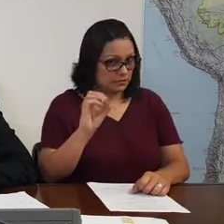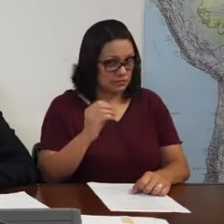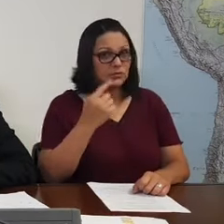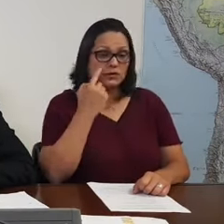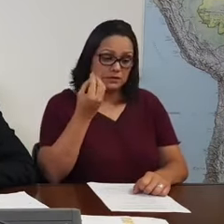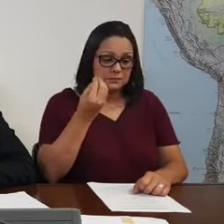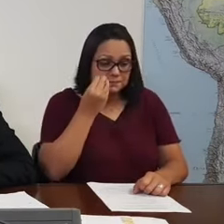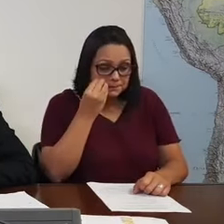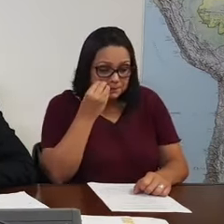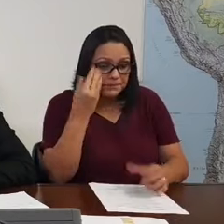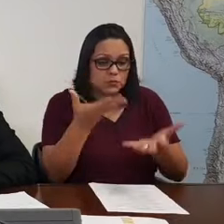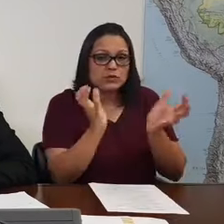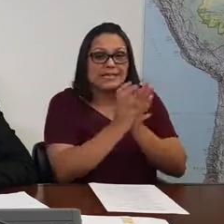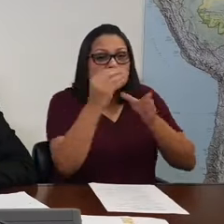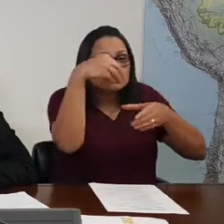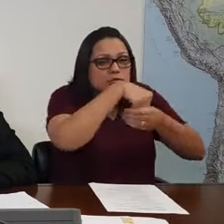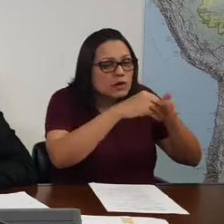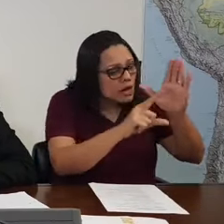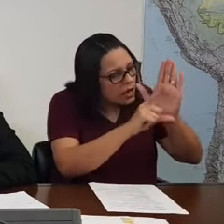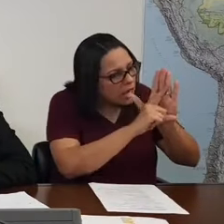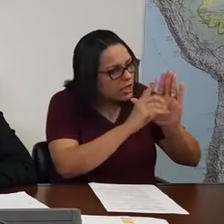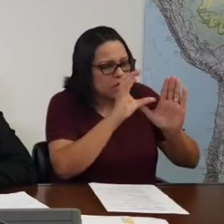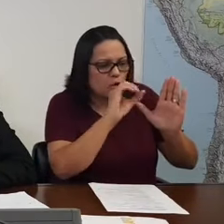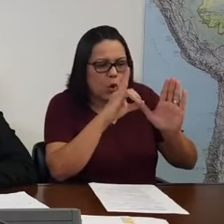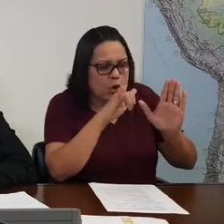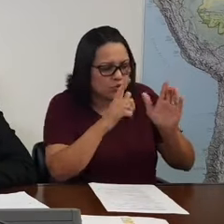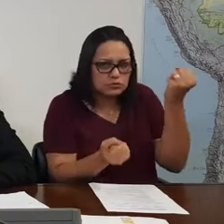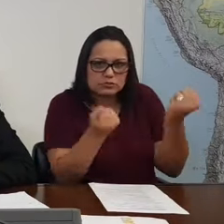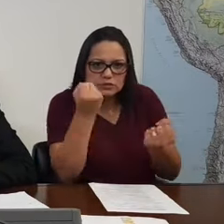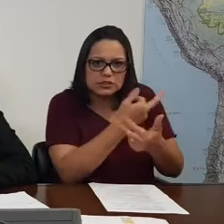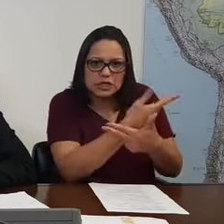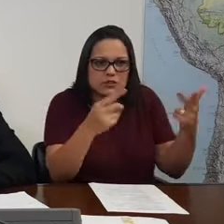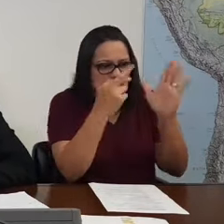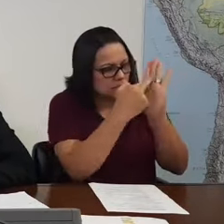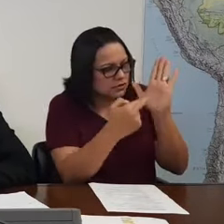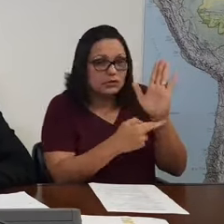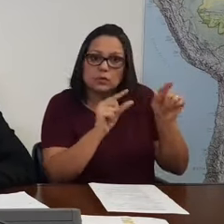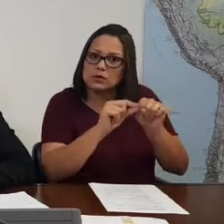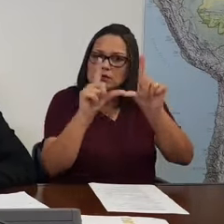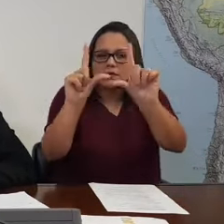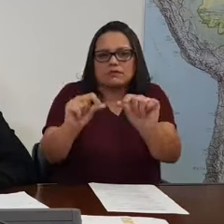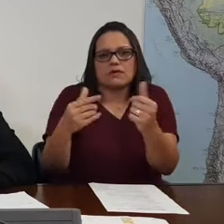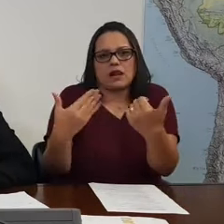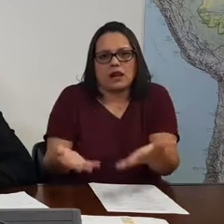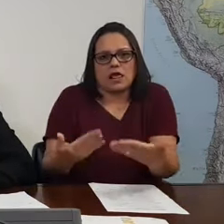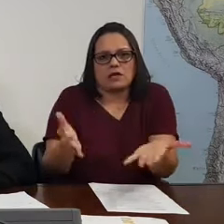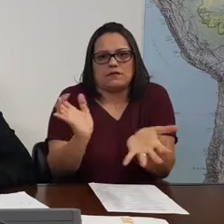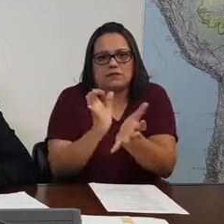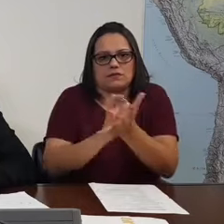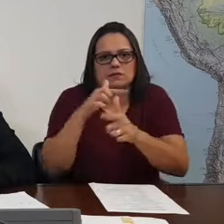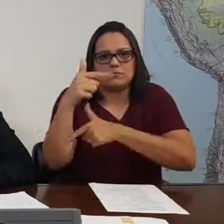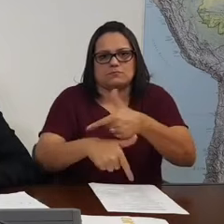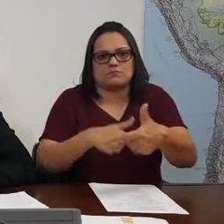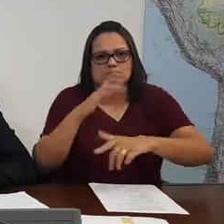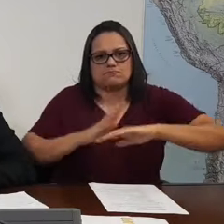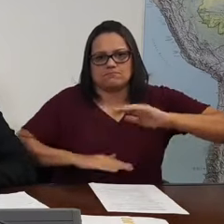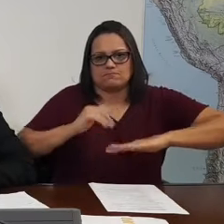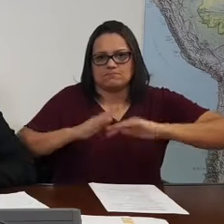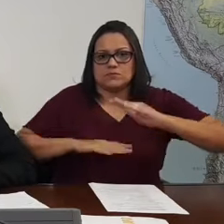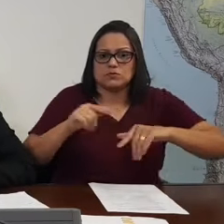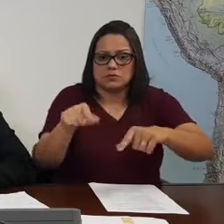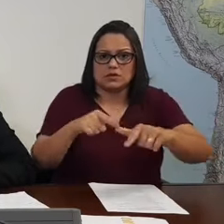possível ampliar em termos de legislação para dar menos peso à carga